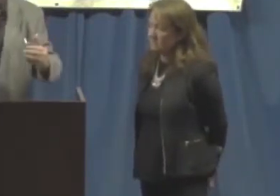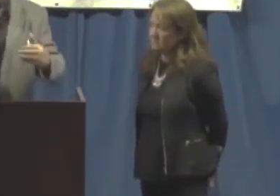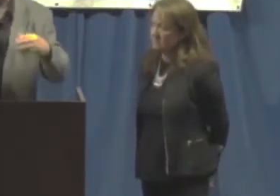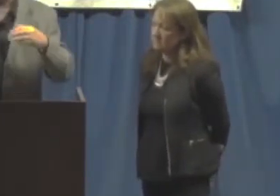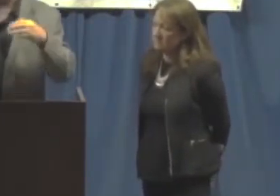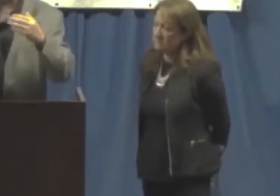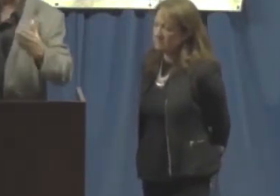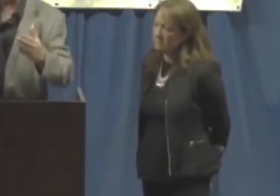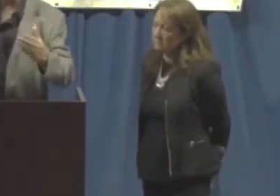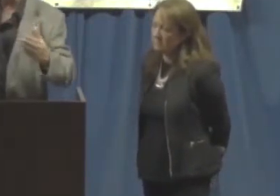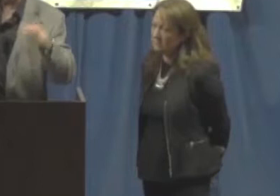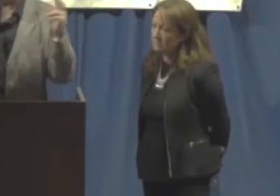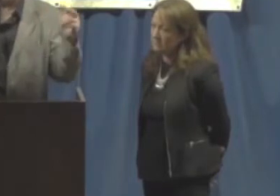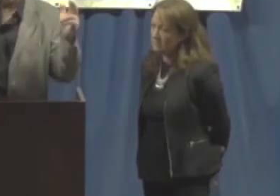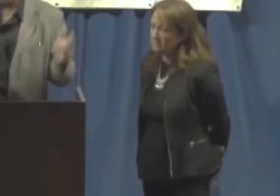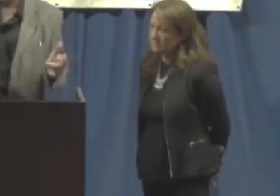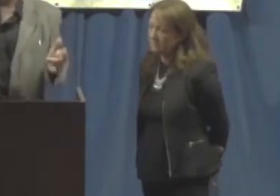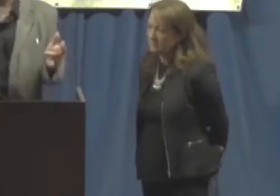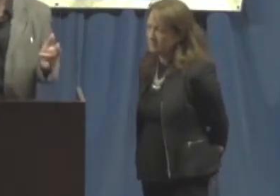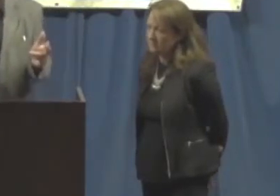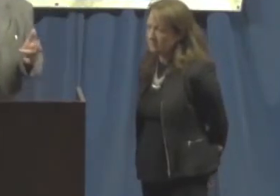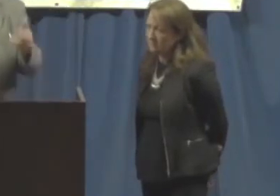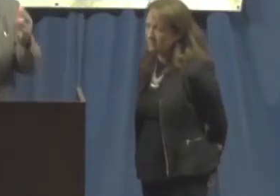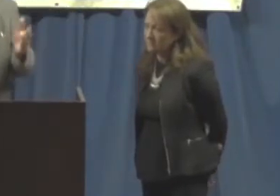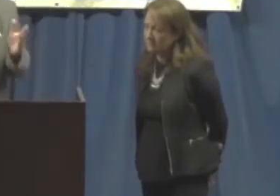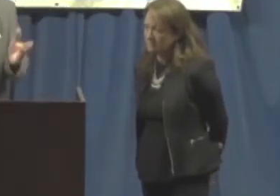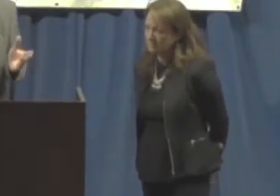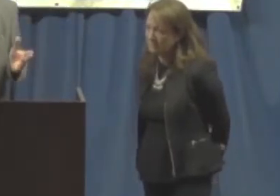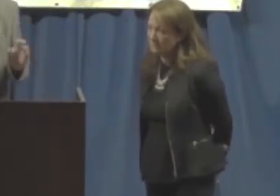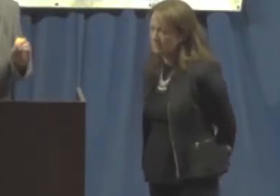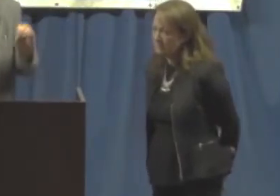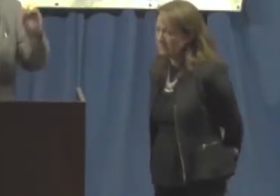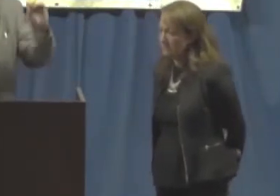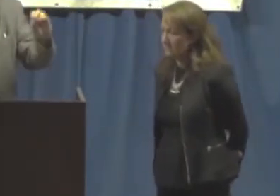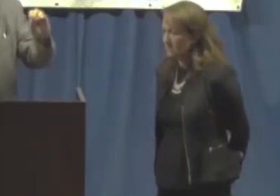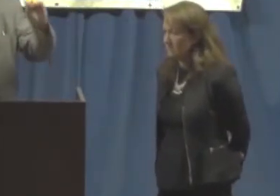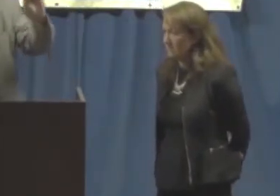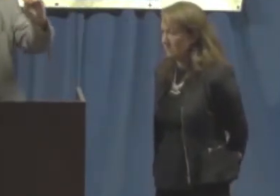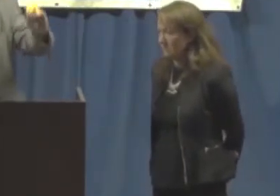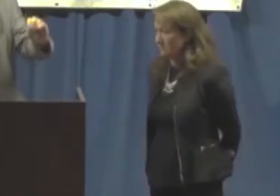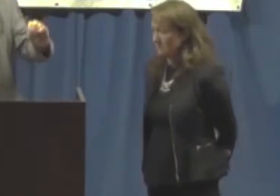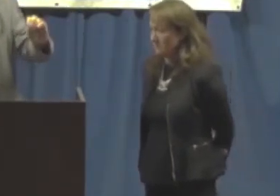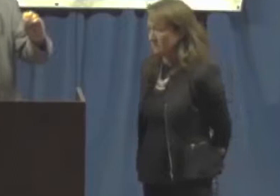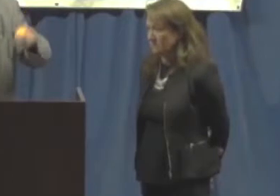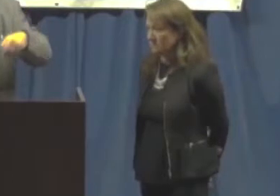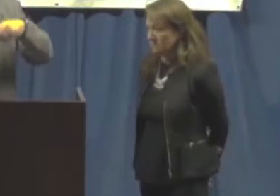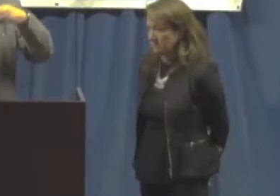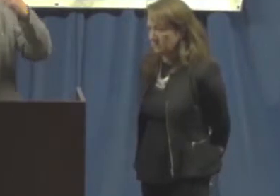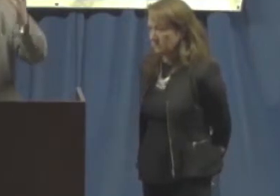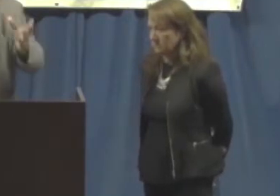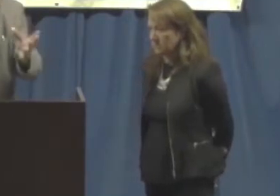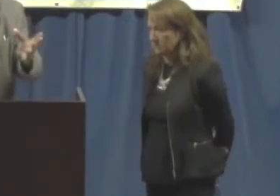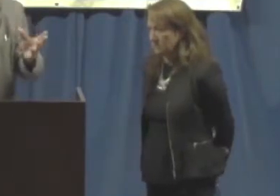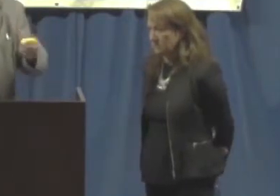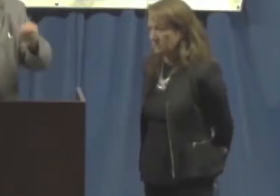están apurando para llamar a concurso entre comillas y otorgar este espectro hay un mecanismo que se llama refarming que